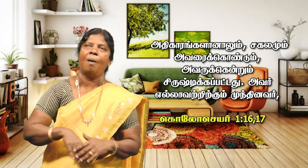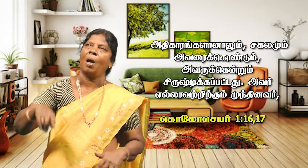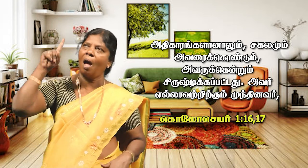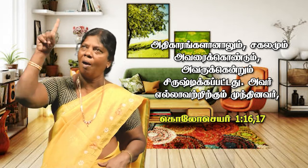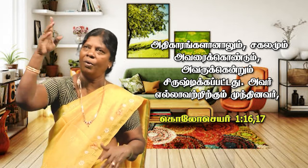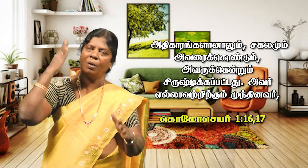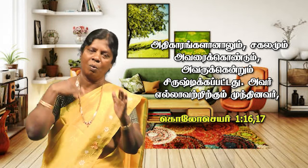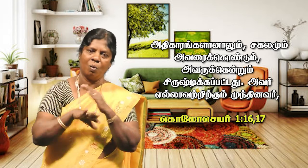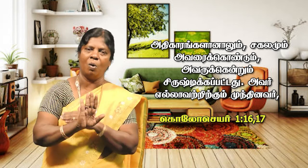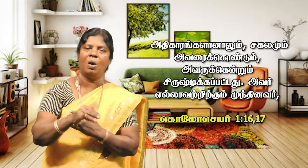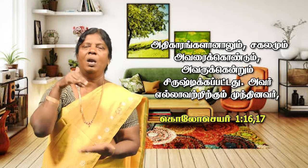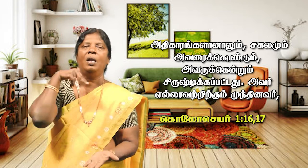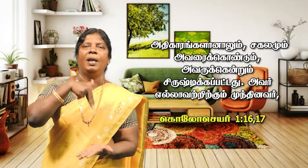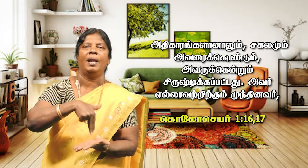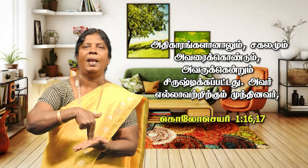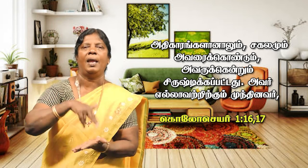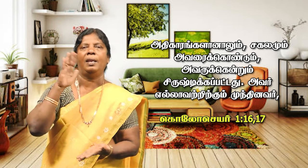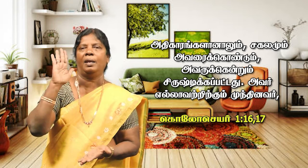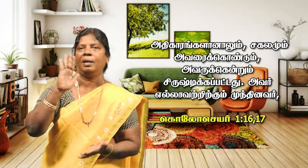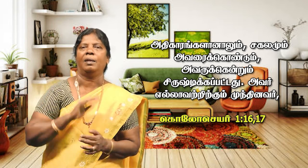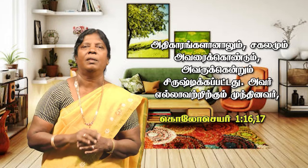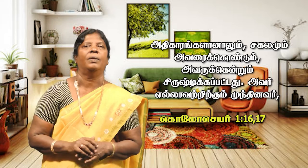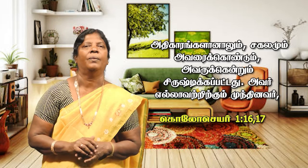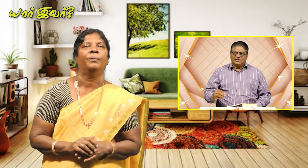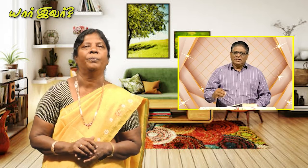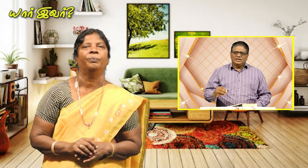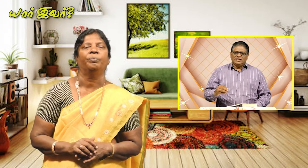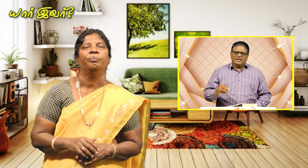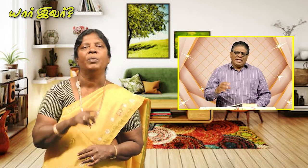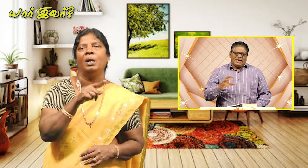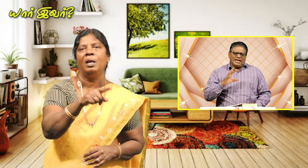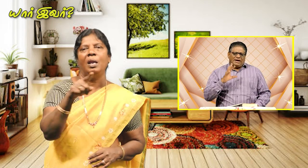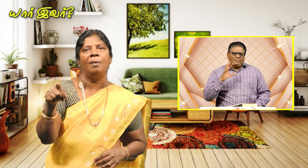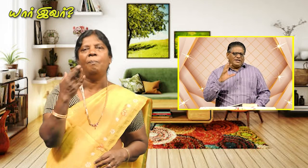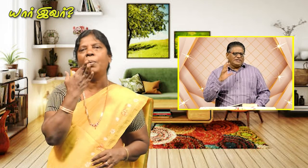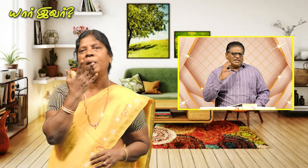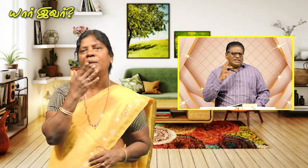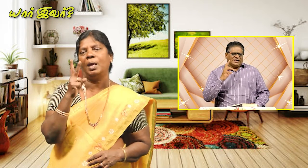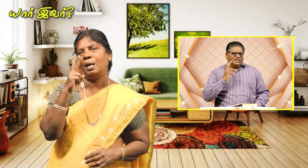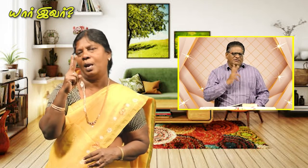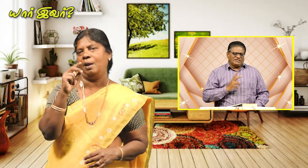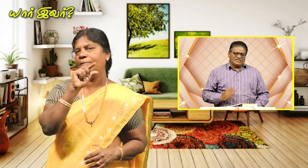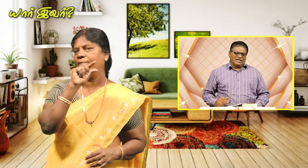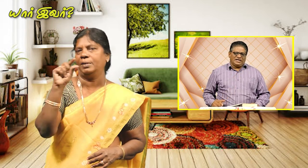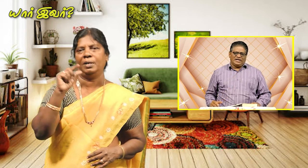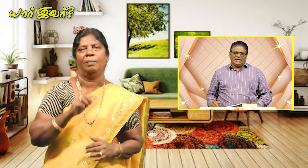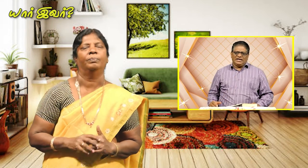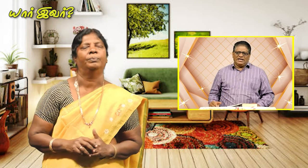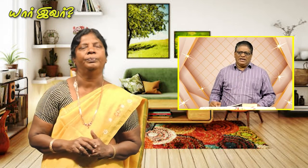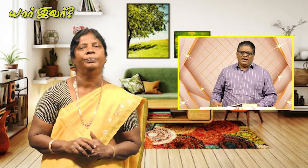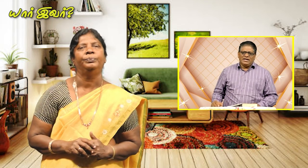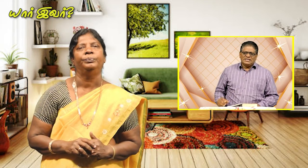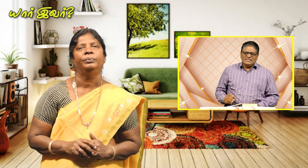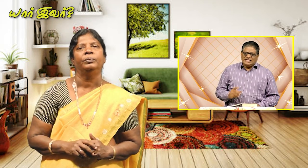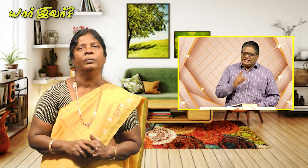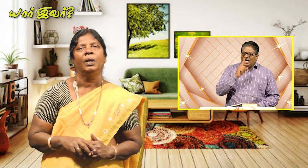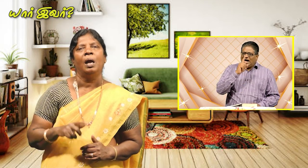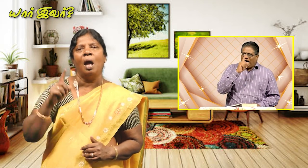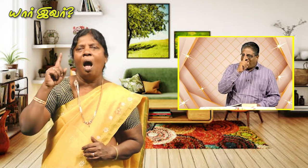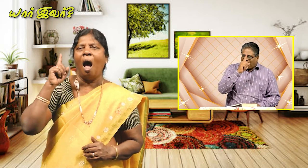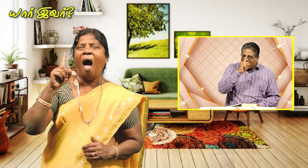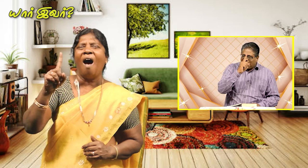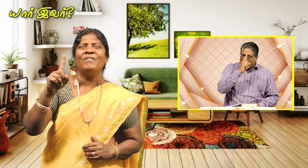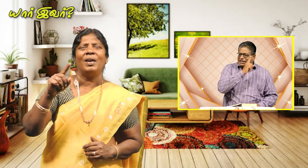எல்லாம் அவருக்குள் நிலை நிற்கிறது. நீங்க நான் படித்த இந்த ரெண்டு வசனங்கள்ல